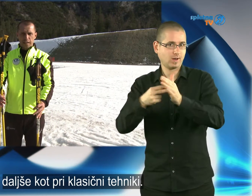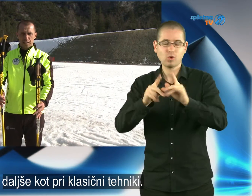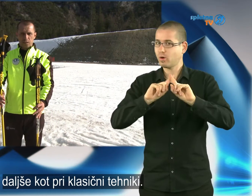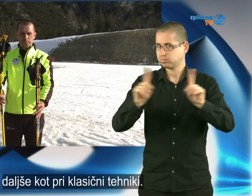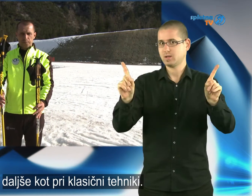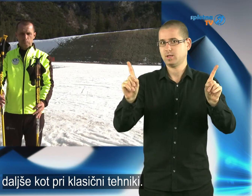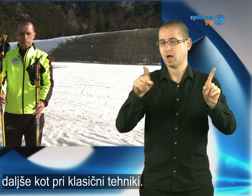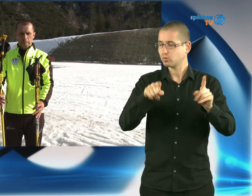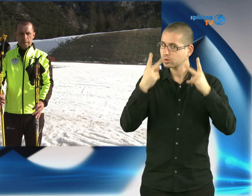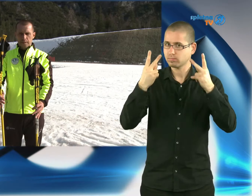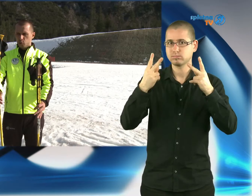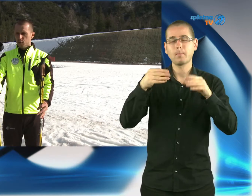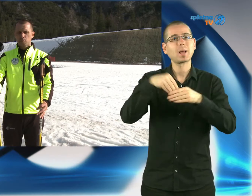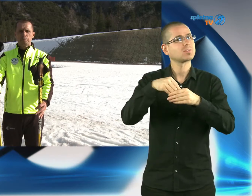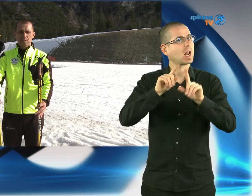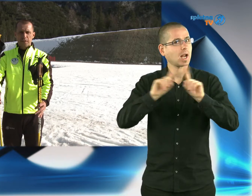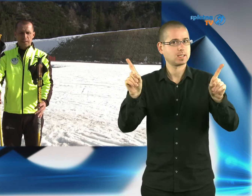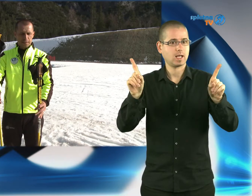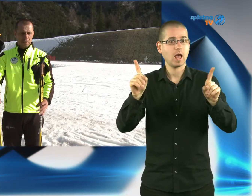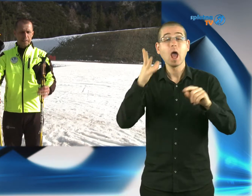klasično tehniko. To so